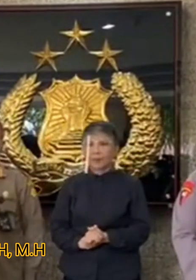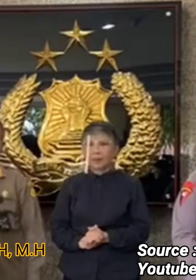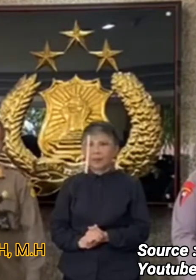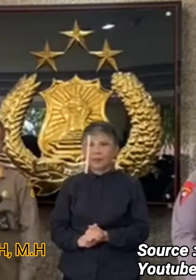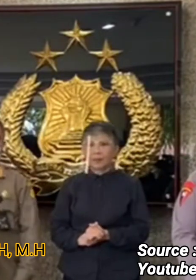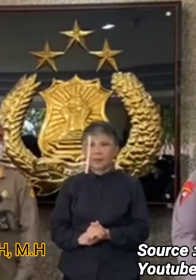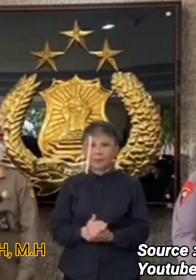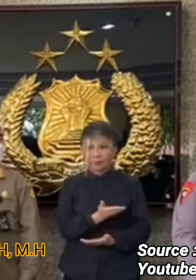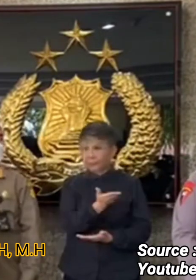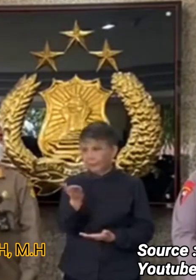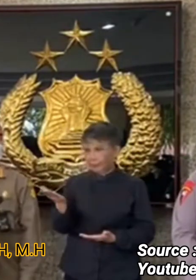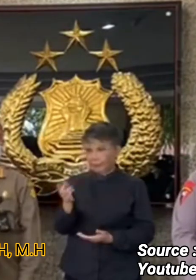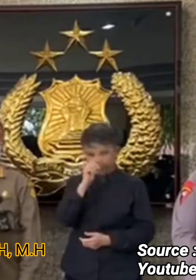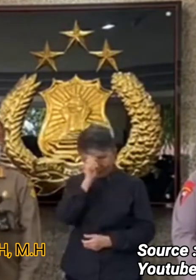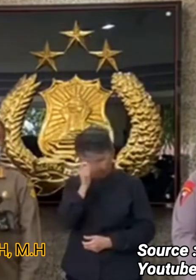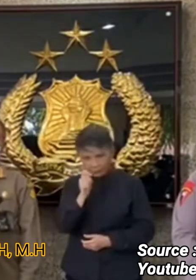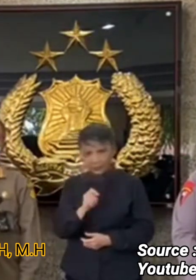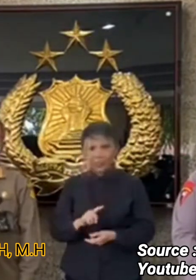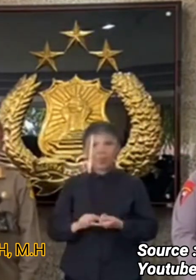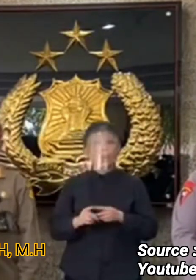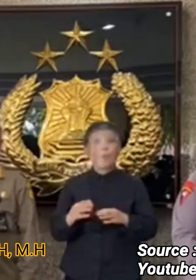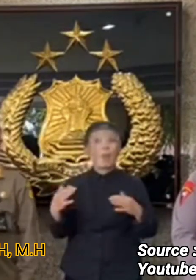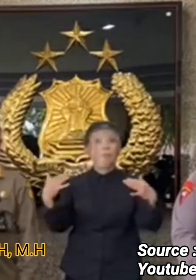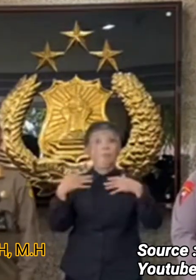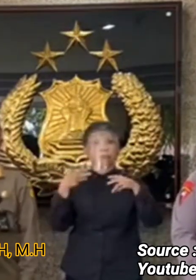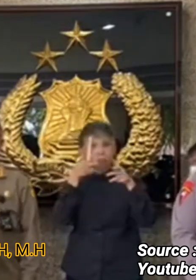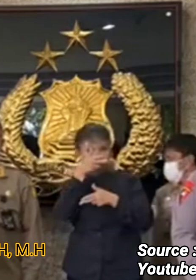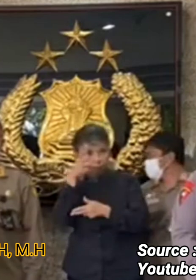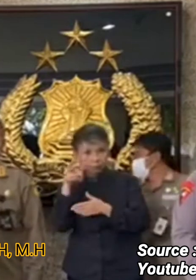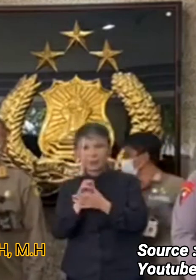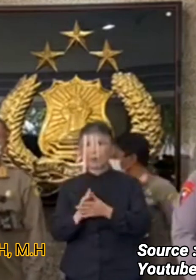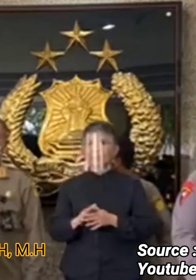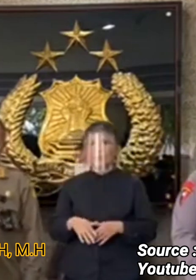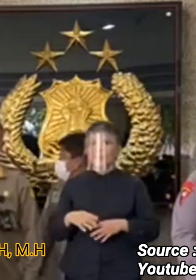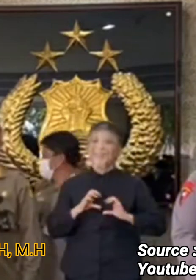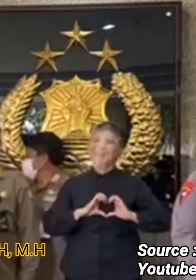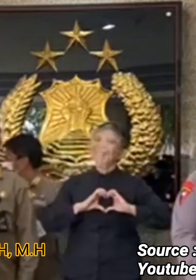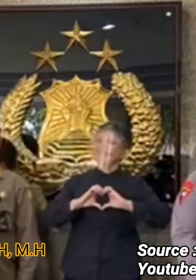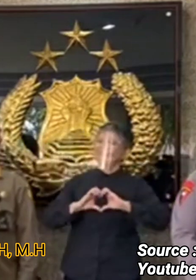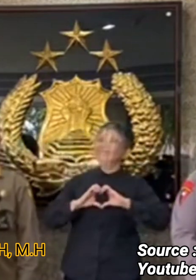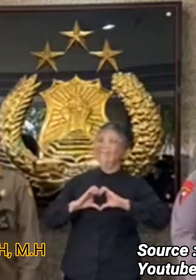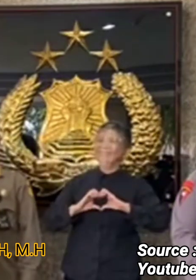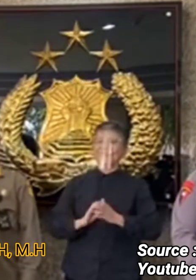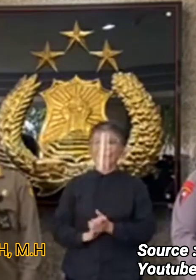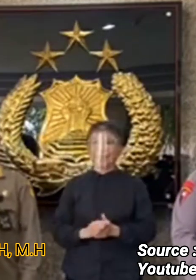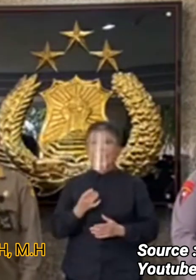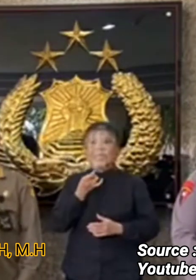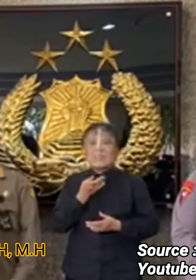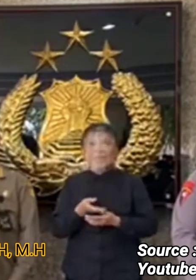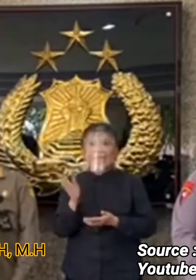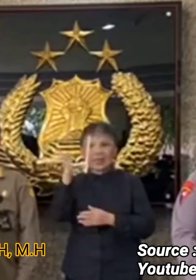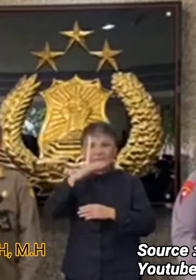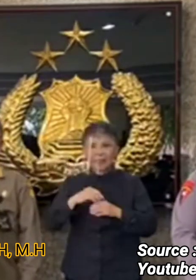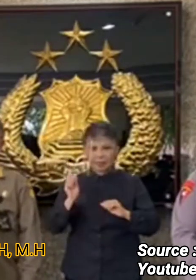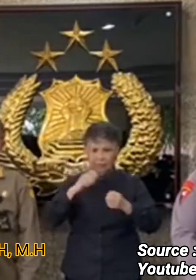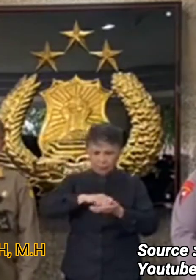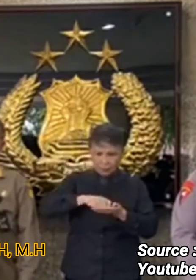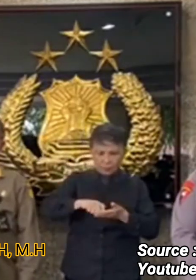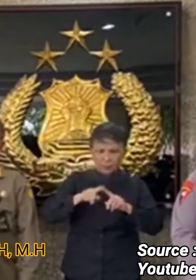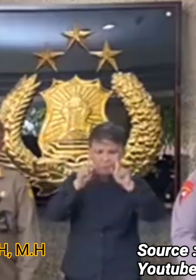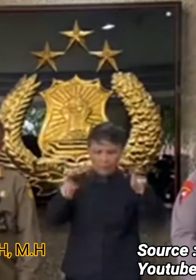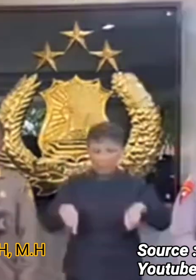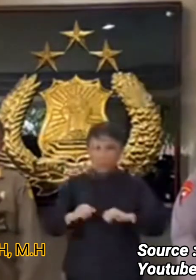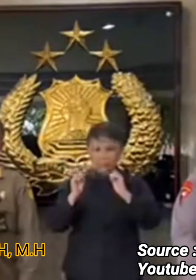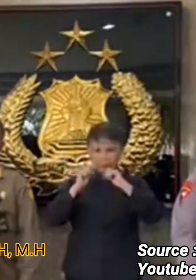pahit sekalian teman-teman Perez anak-anakku sekalian yang saya cintai bikin hari ini kami menandatangi Nih